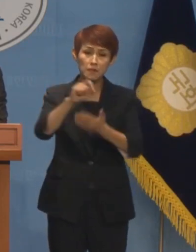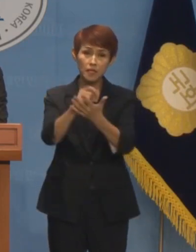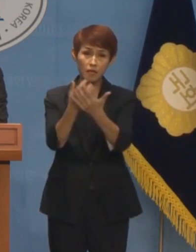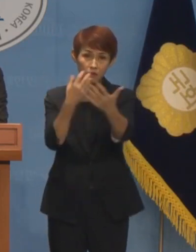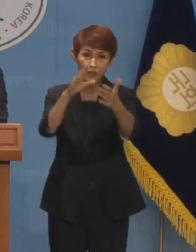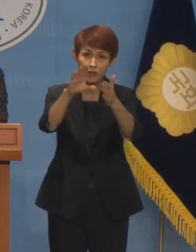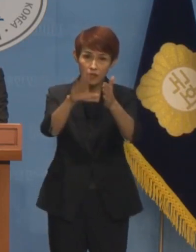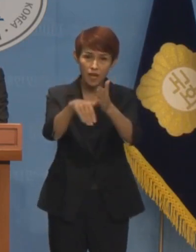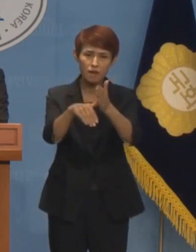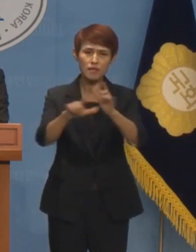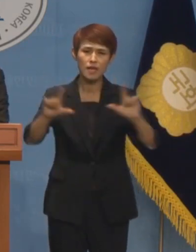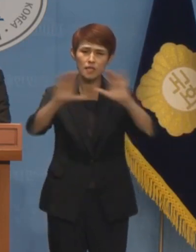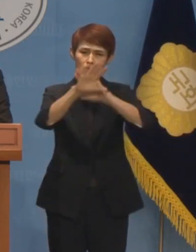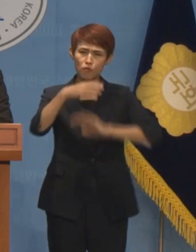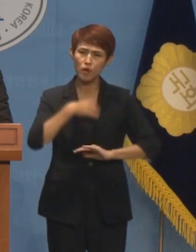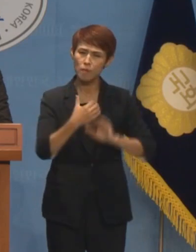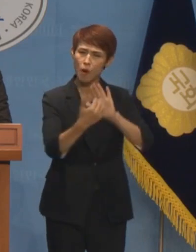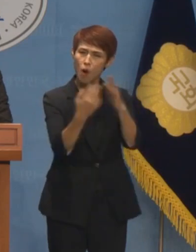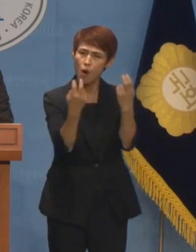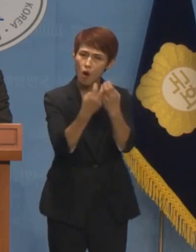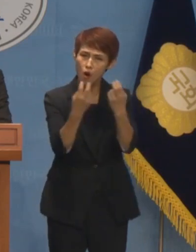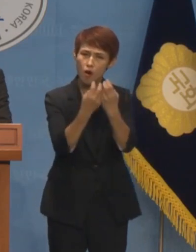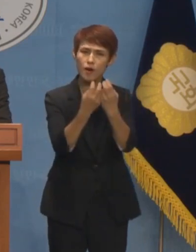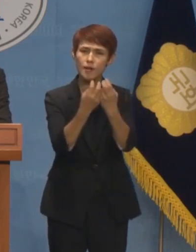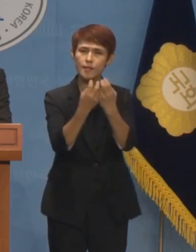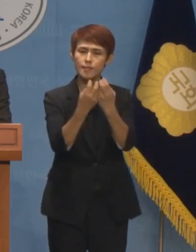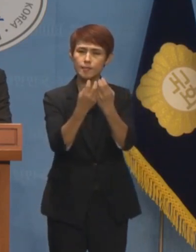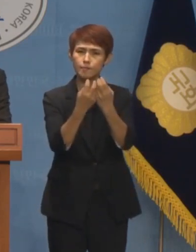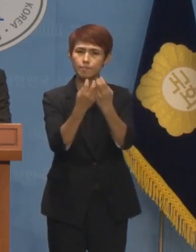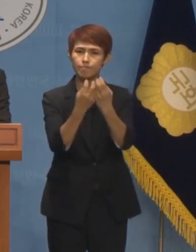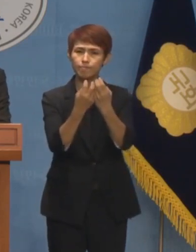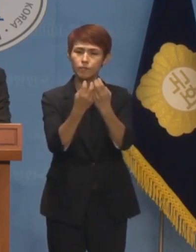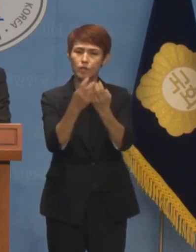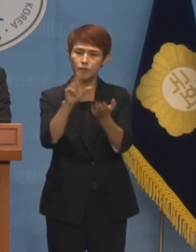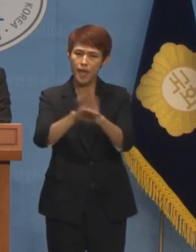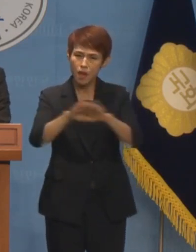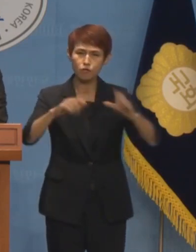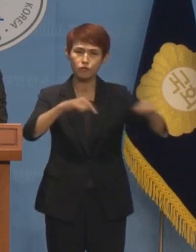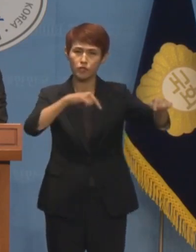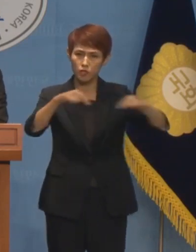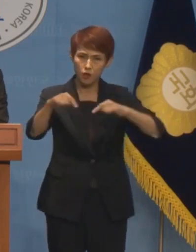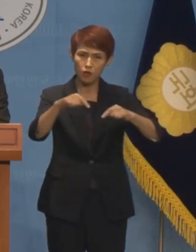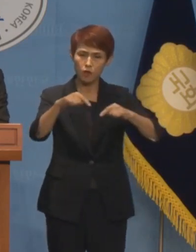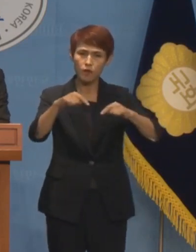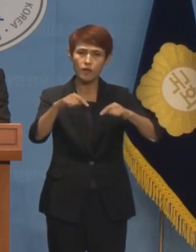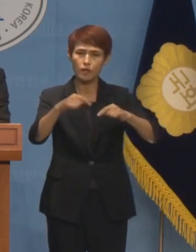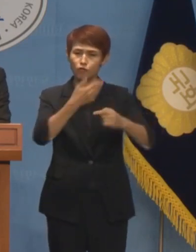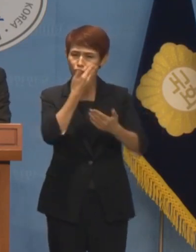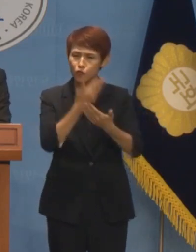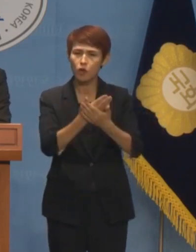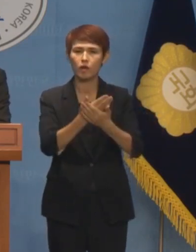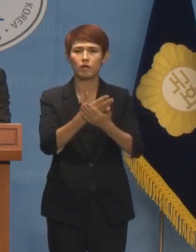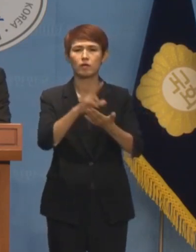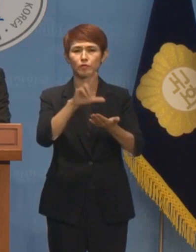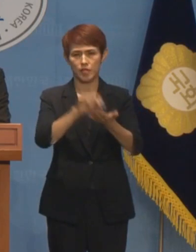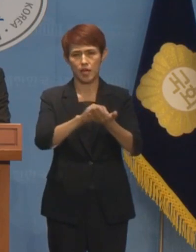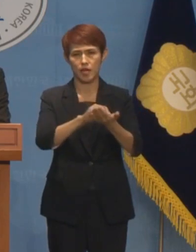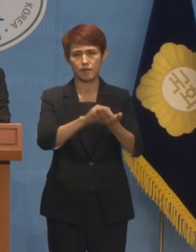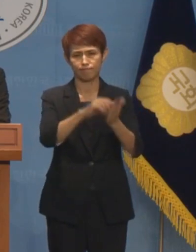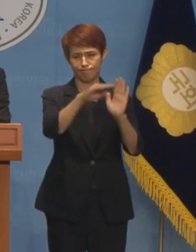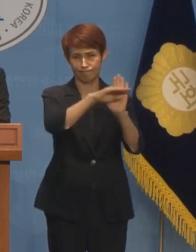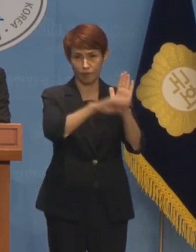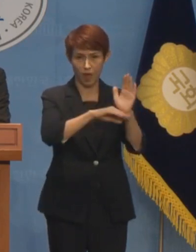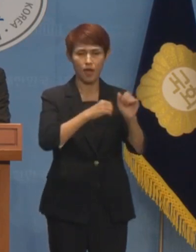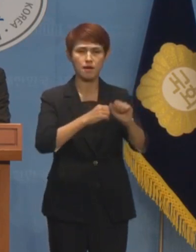기자회견에서는 기후위기에 대한 심대한 인식을 바탕으로 이를 국정의 핵심 중 하나로 두며 이에 대해